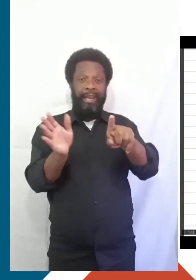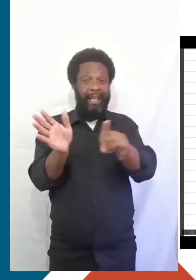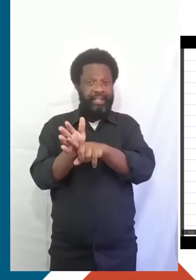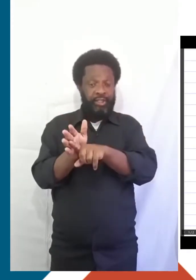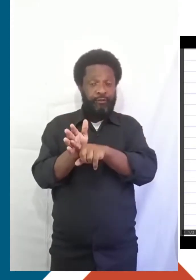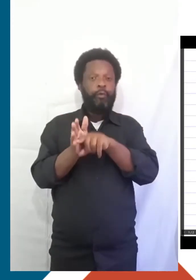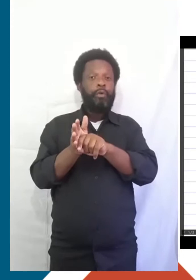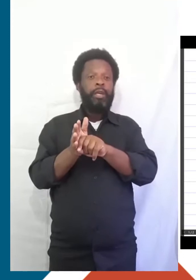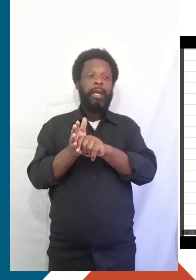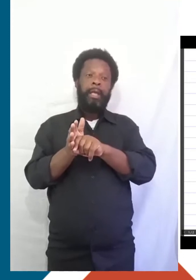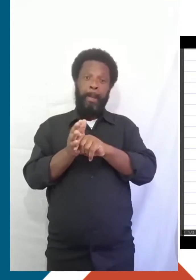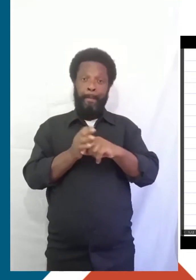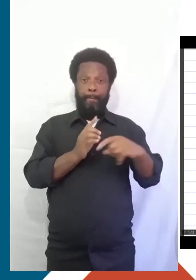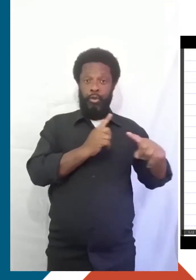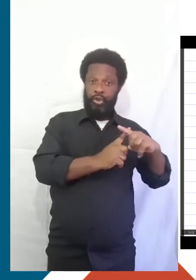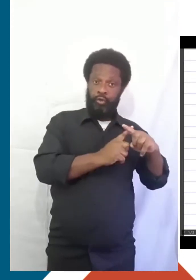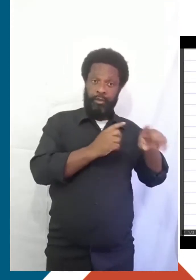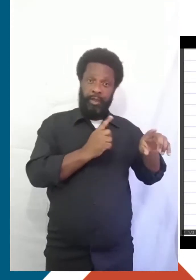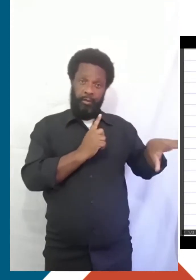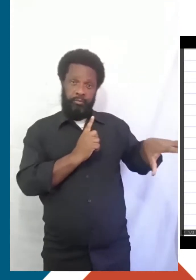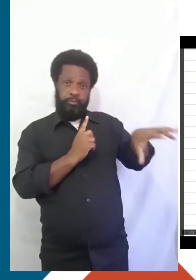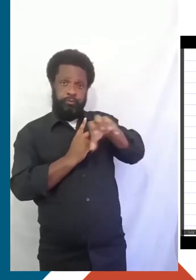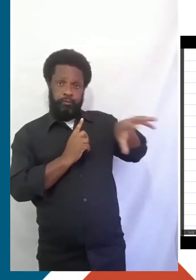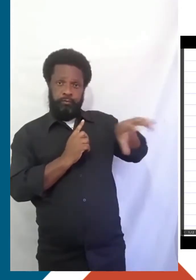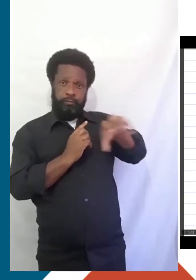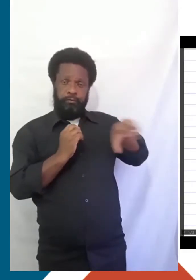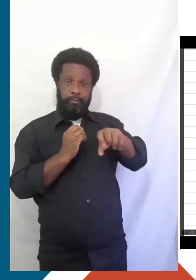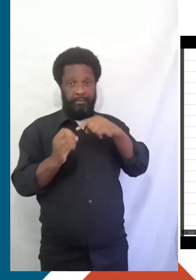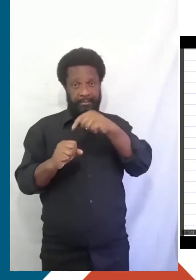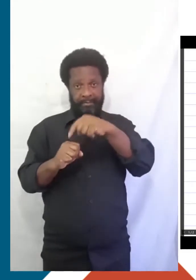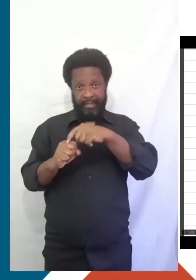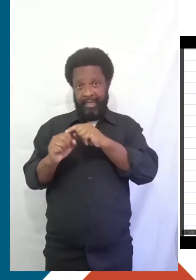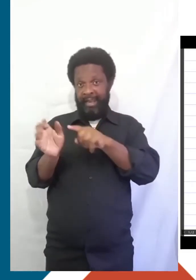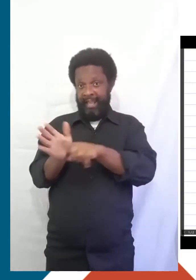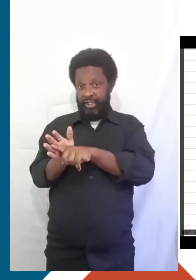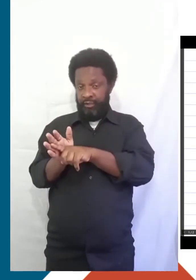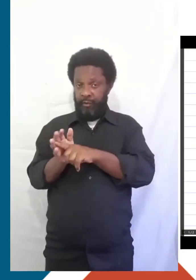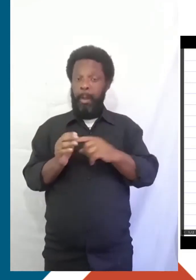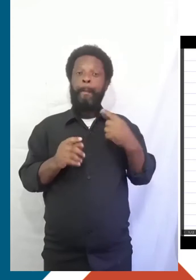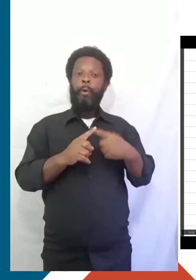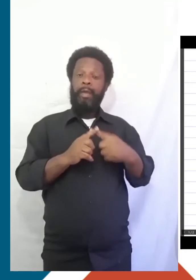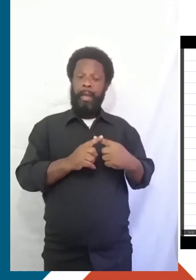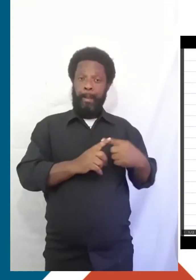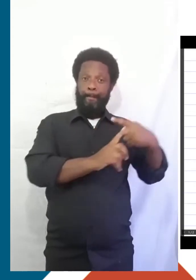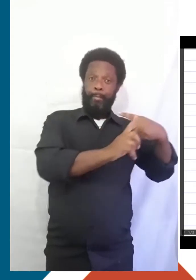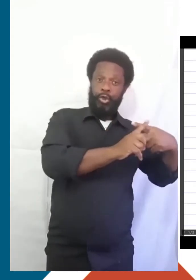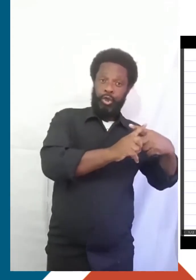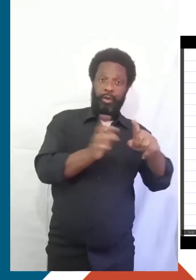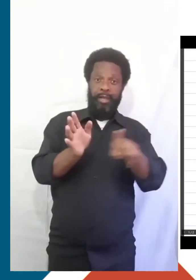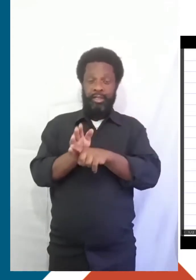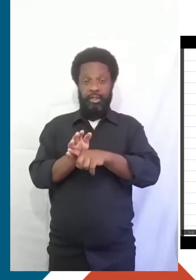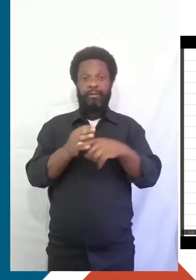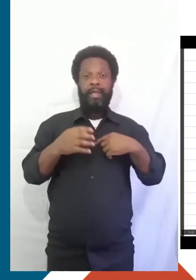o polo negativo ele vai atrair o polo positivo do outro HCl. Isso porque